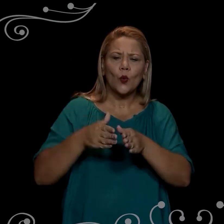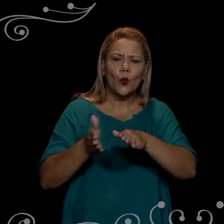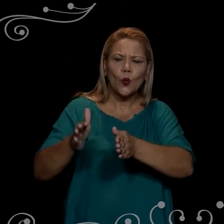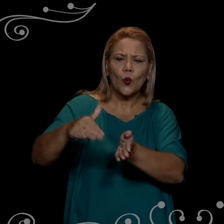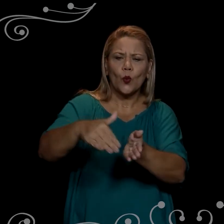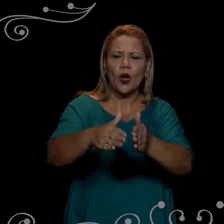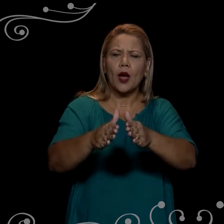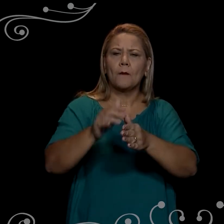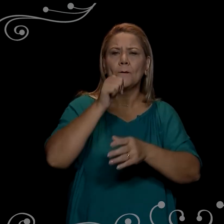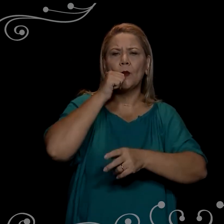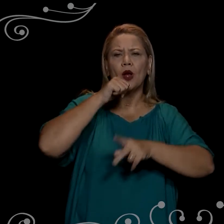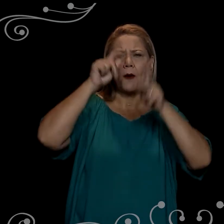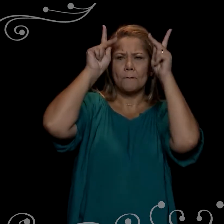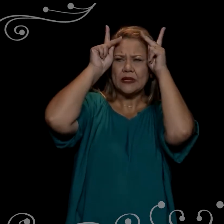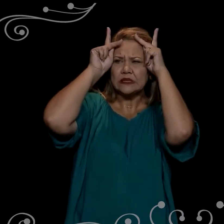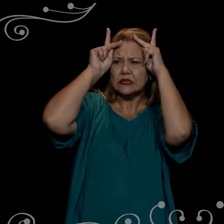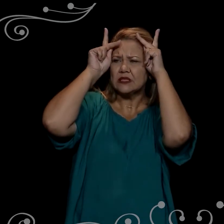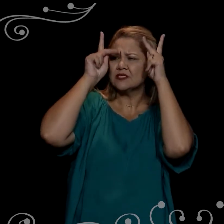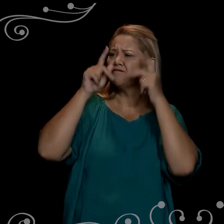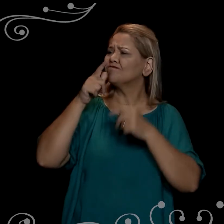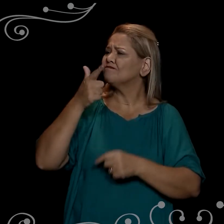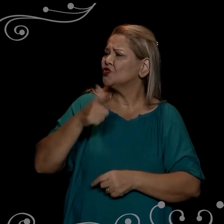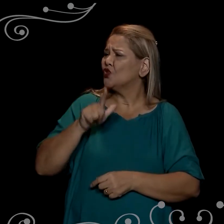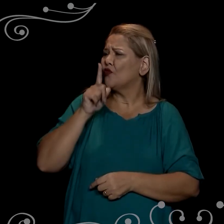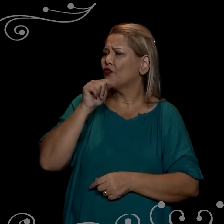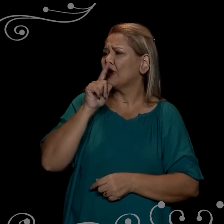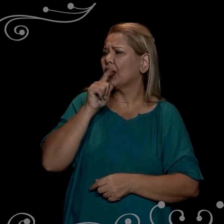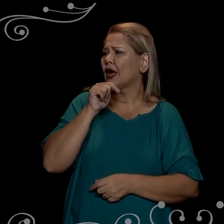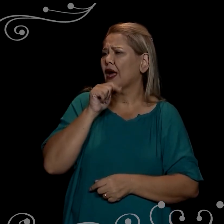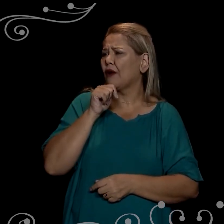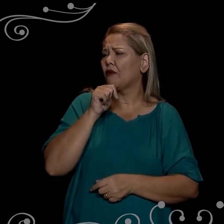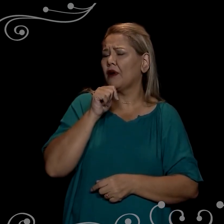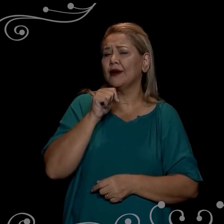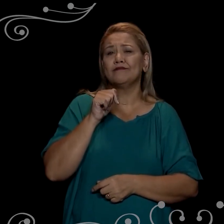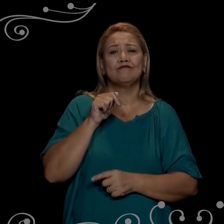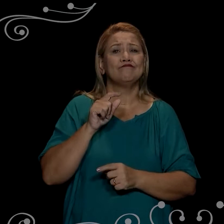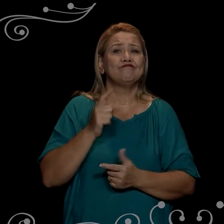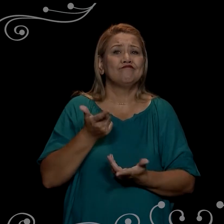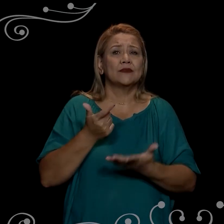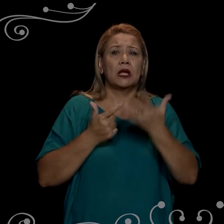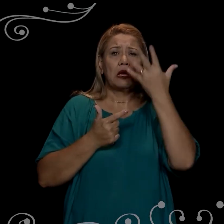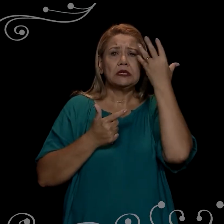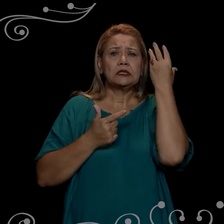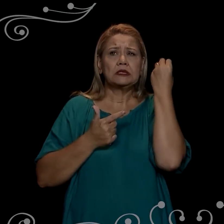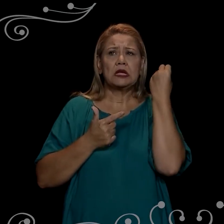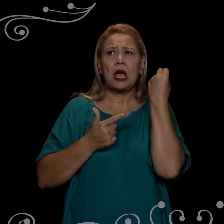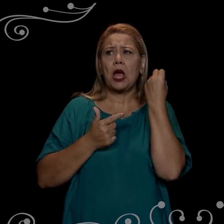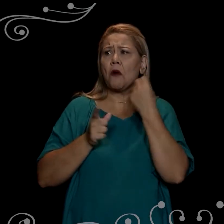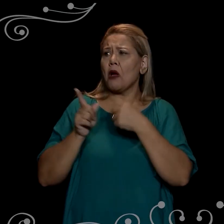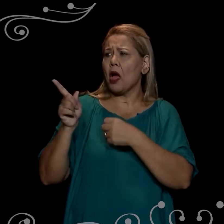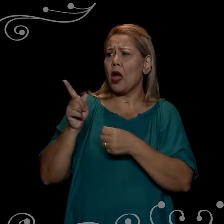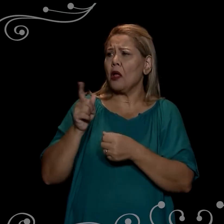sede outra vez. Como havia se esquecido do comportamento de sua dama de